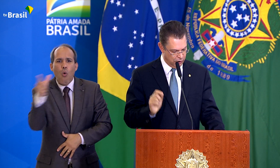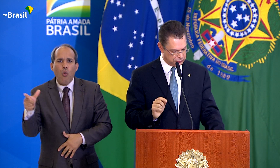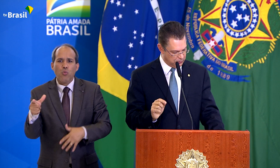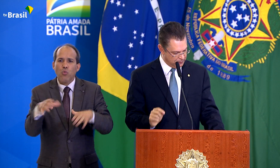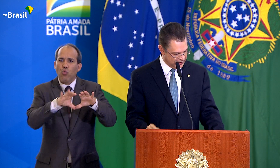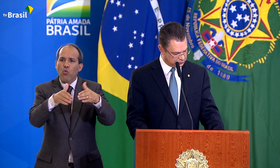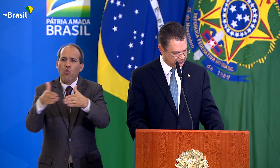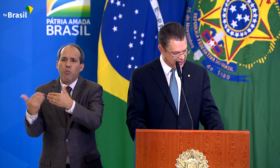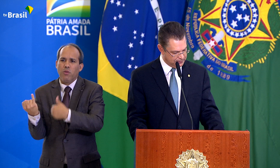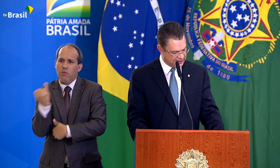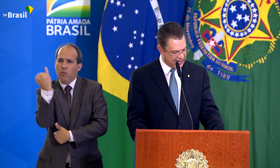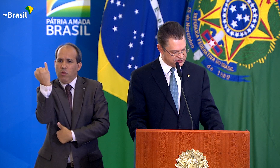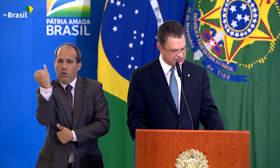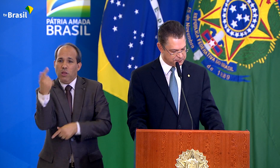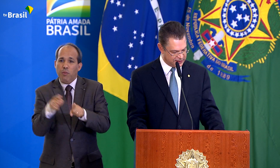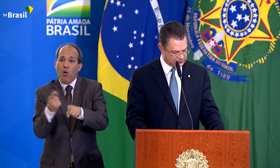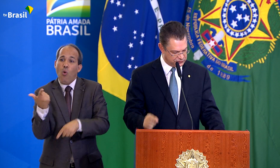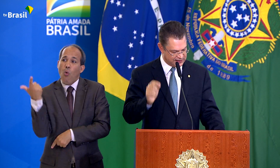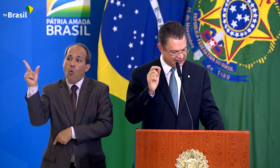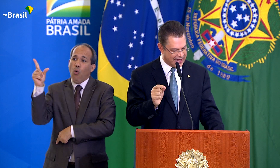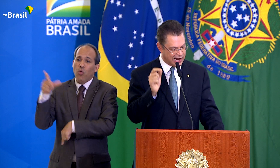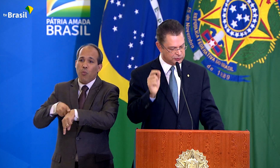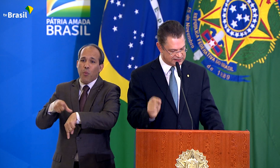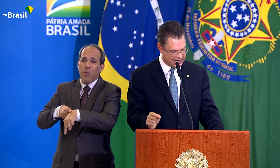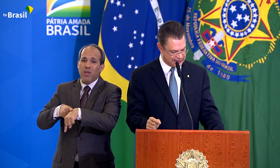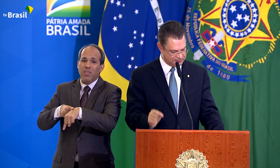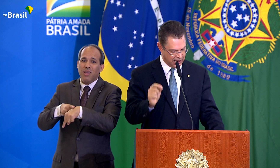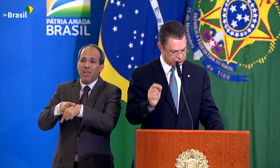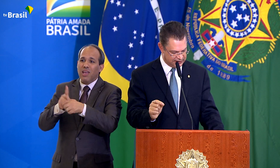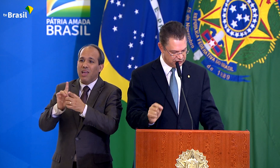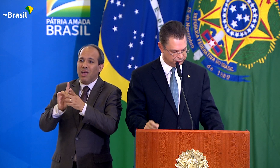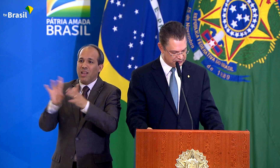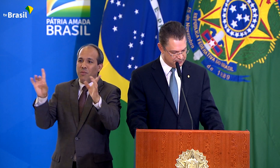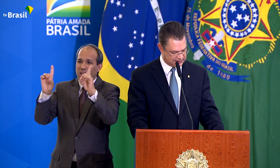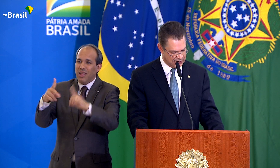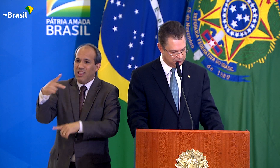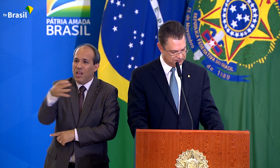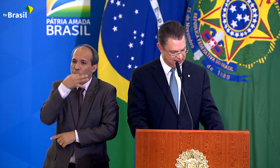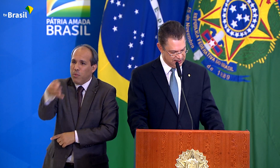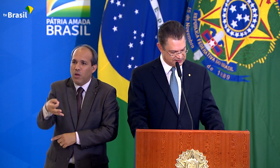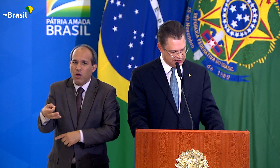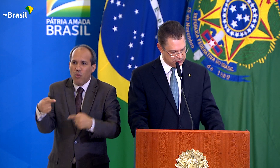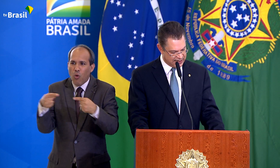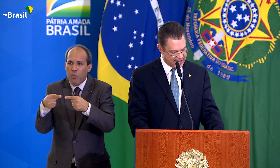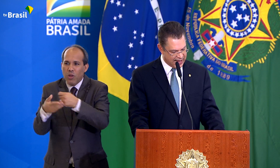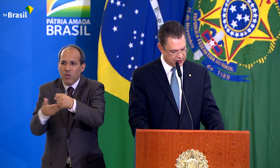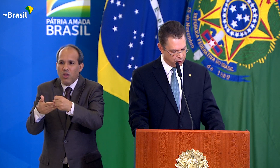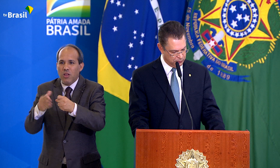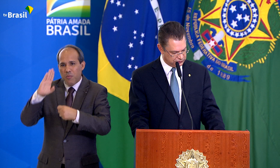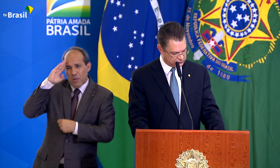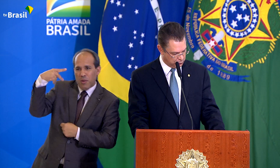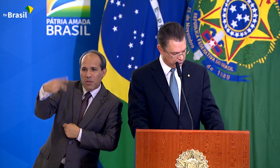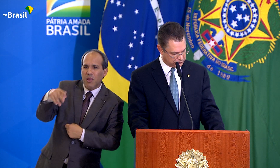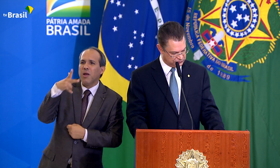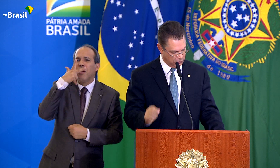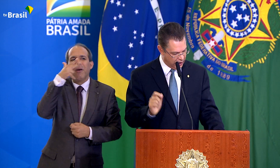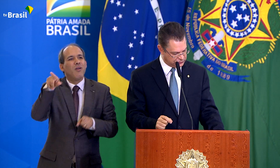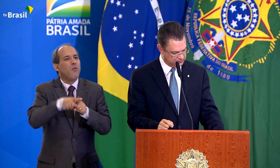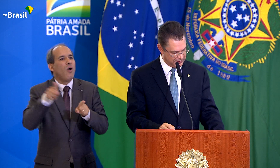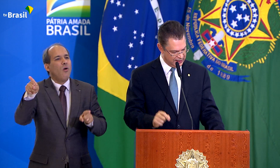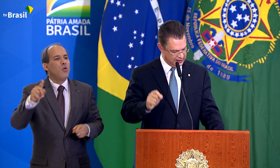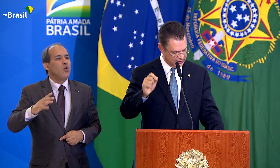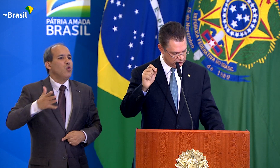Em outro momento a liberdade de expressão sequer alçada ao direito fundamental sendo encarada como um